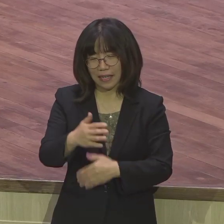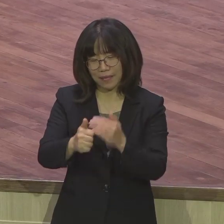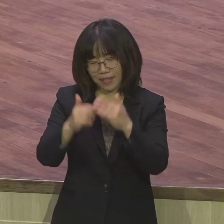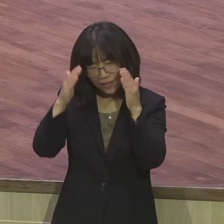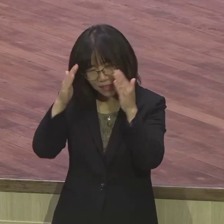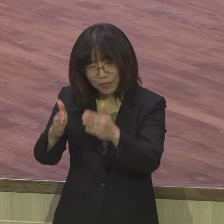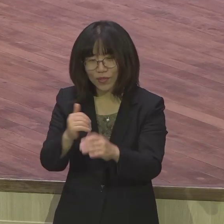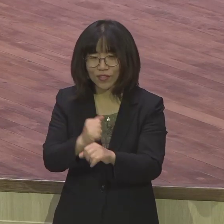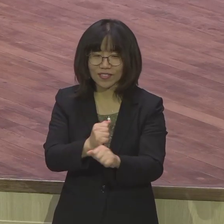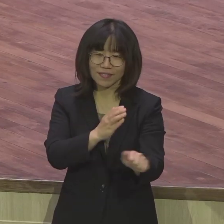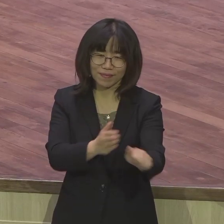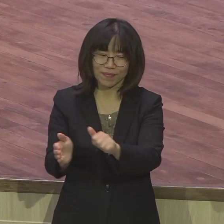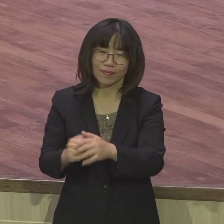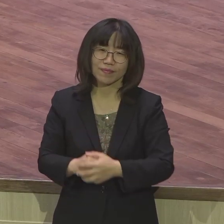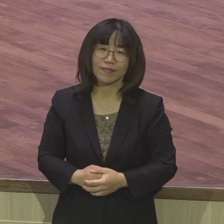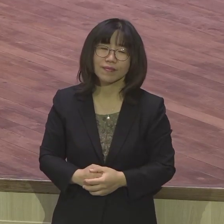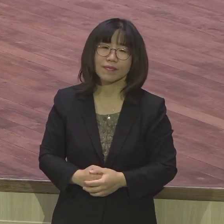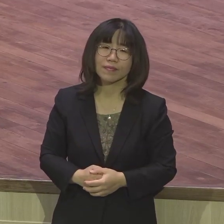우리 그